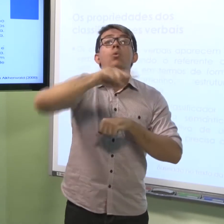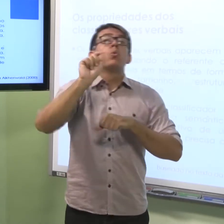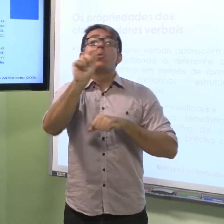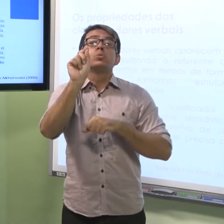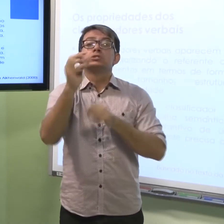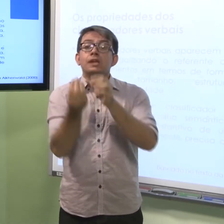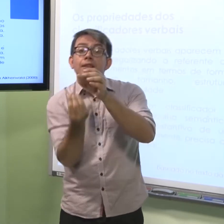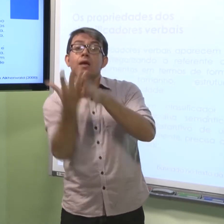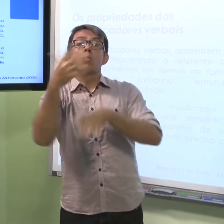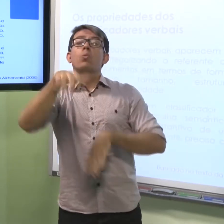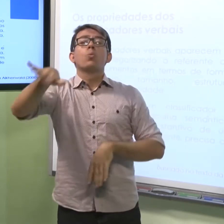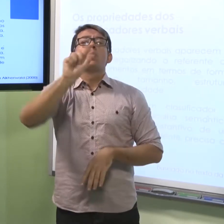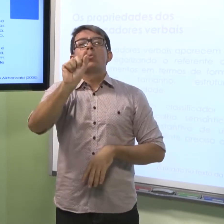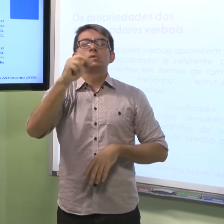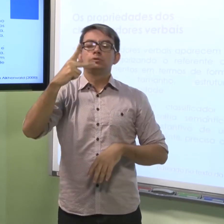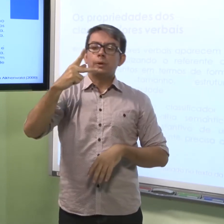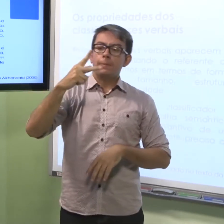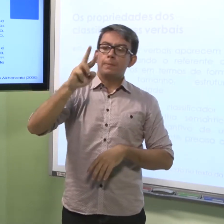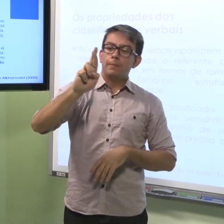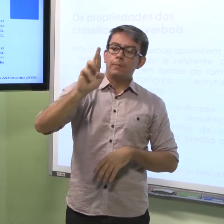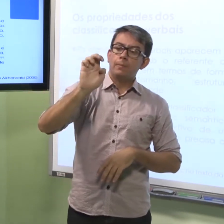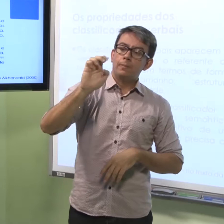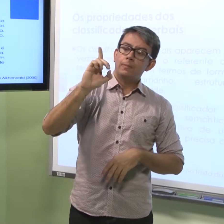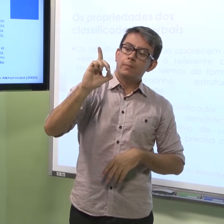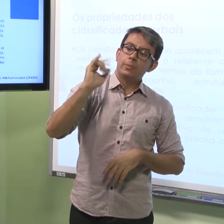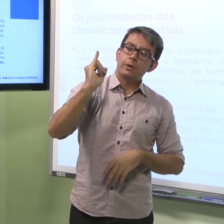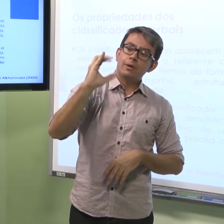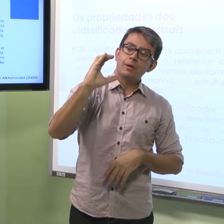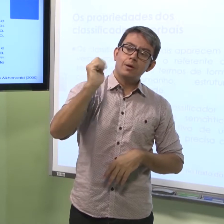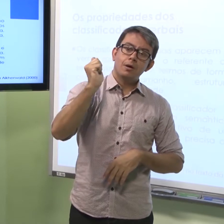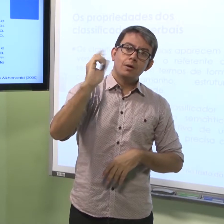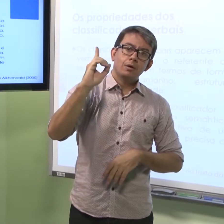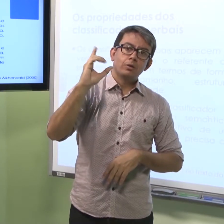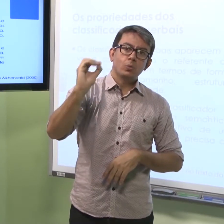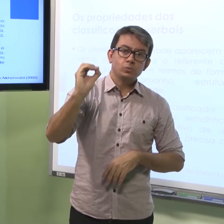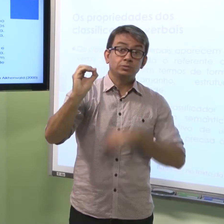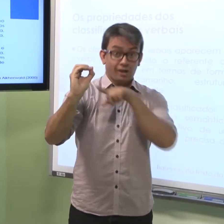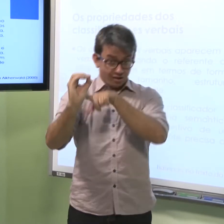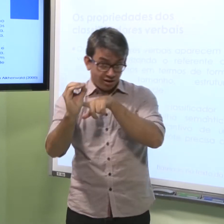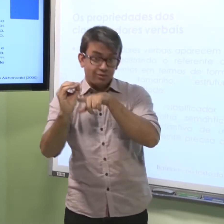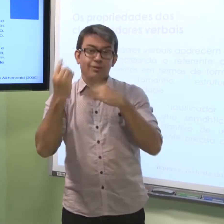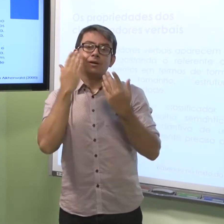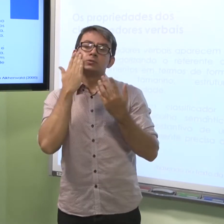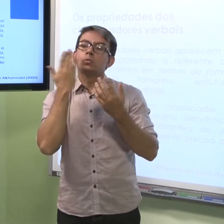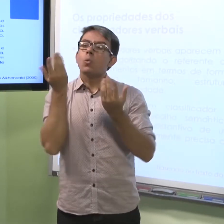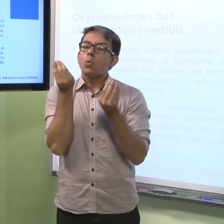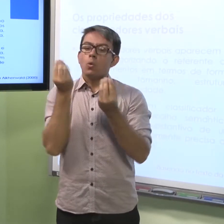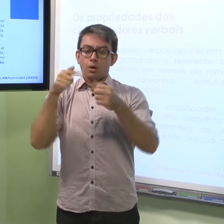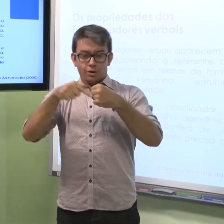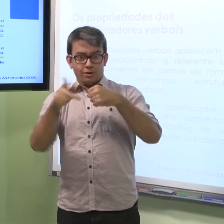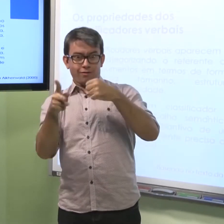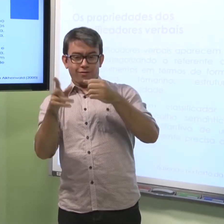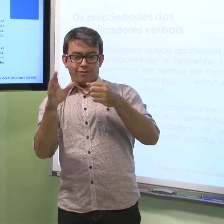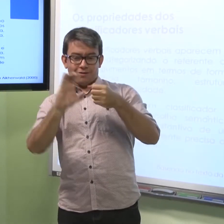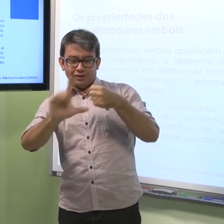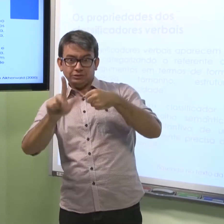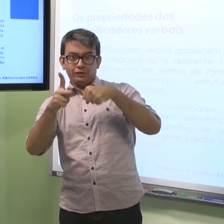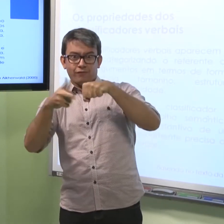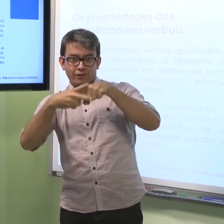Todas essas categorias se ligam ao verbo formando o predicado.